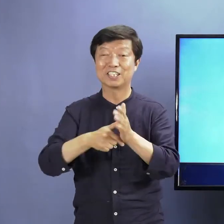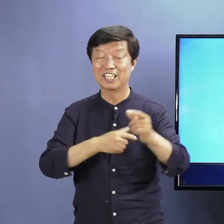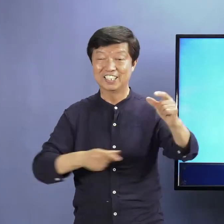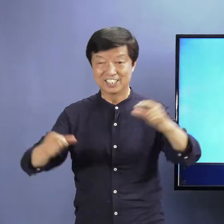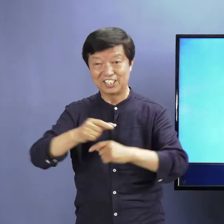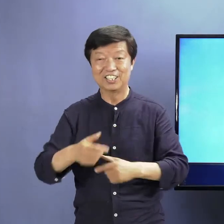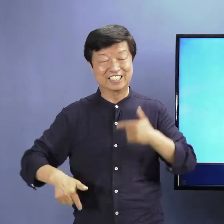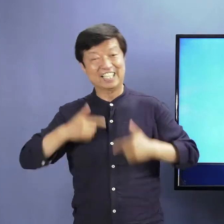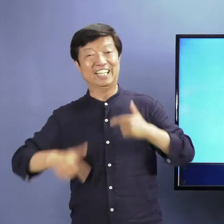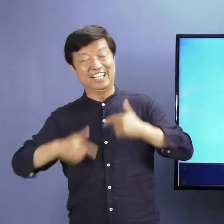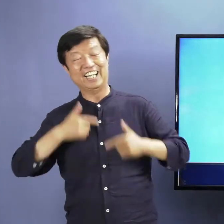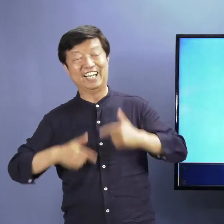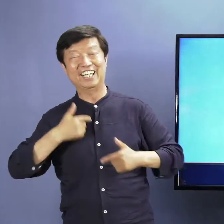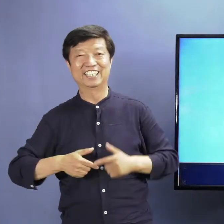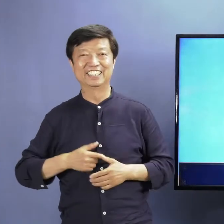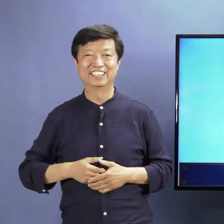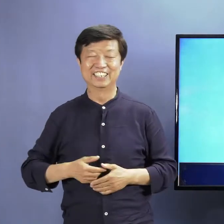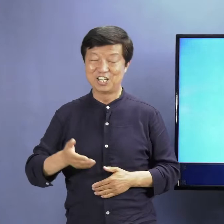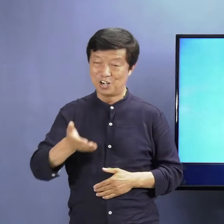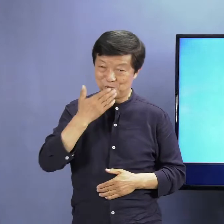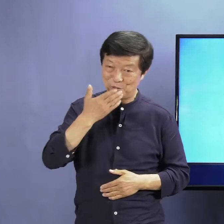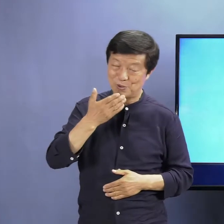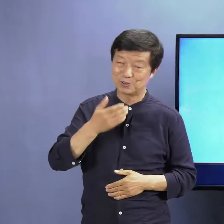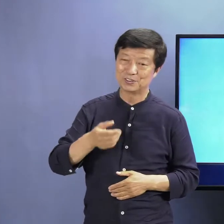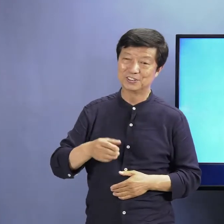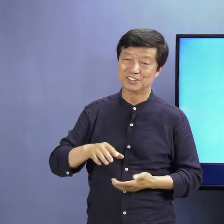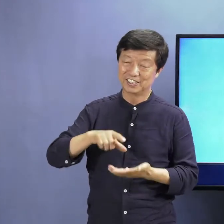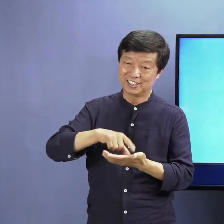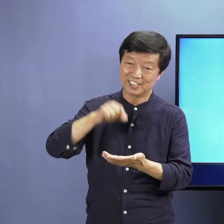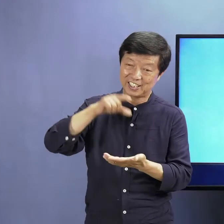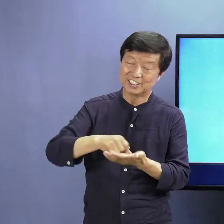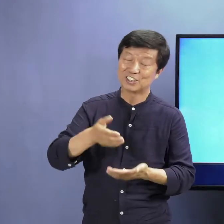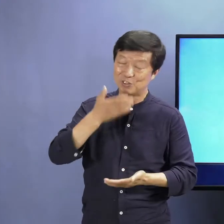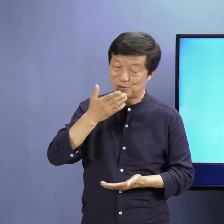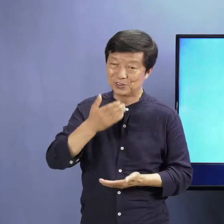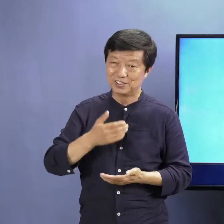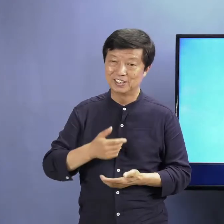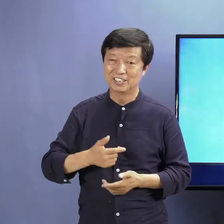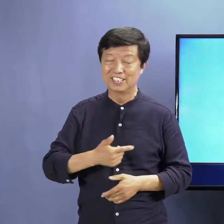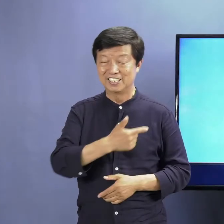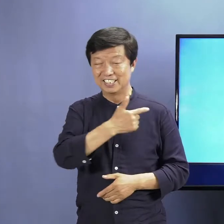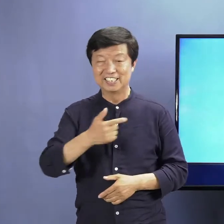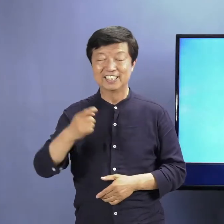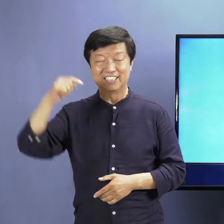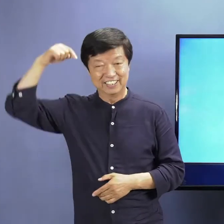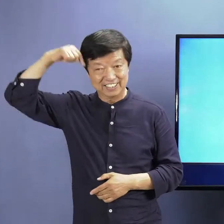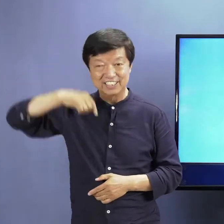우리 모여가지고 밥 먹고 간식도 먹으니까 진짜 이거 느낌 난단 말이죠.